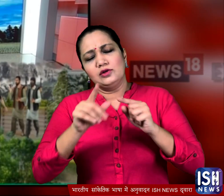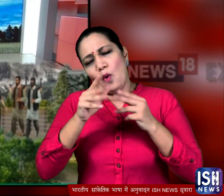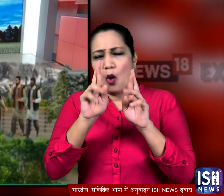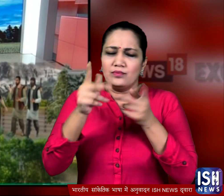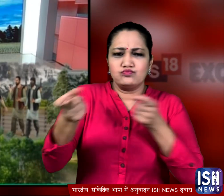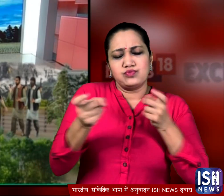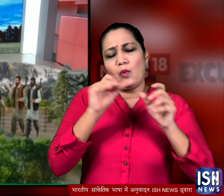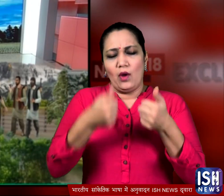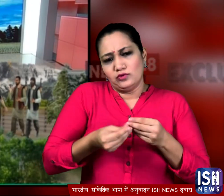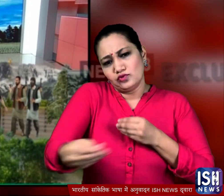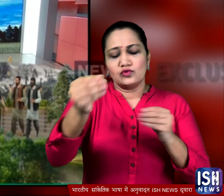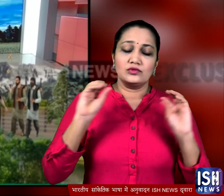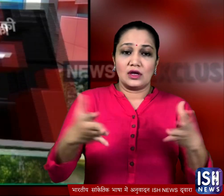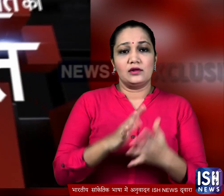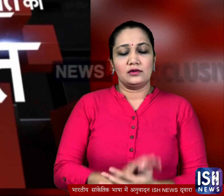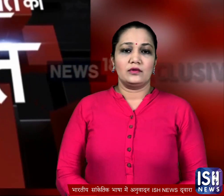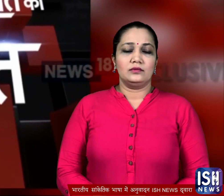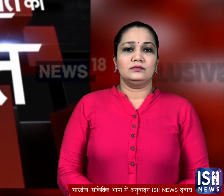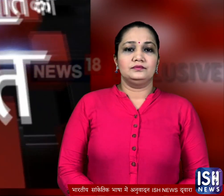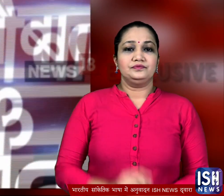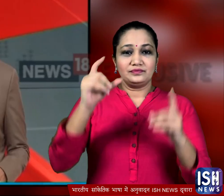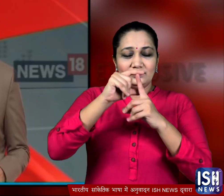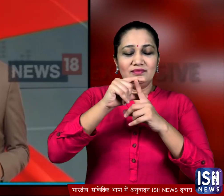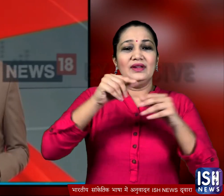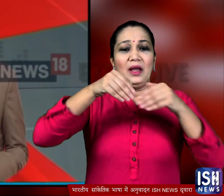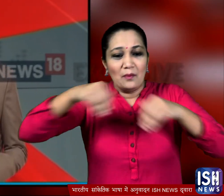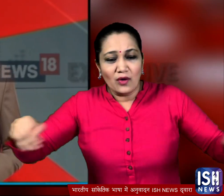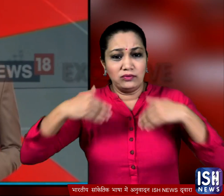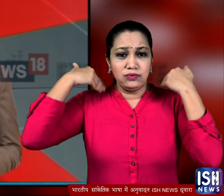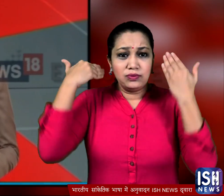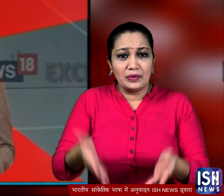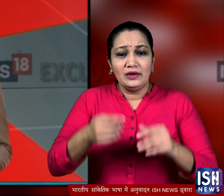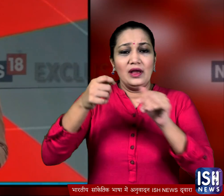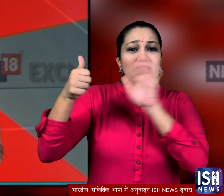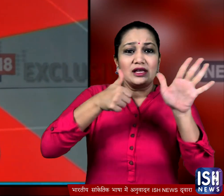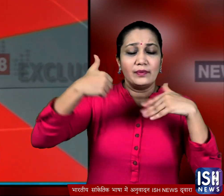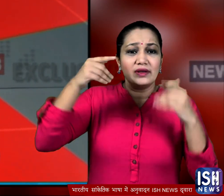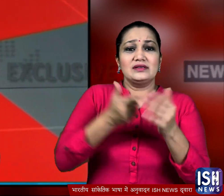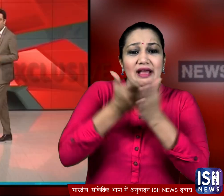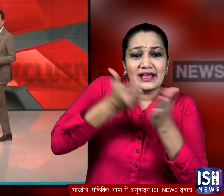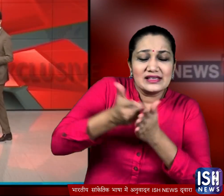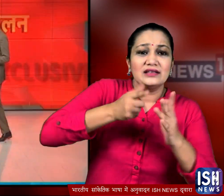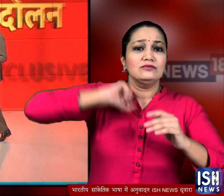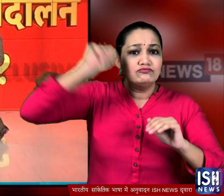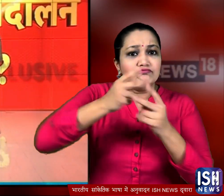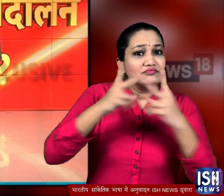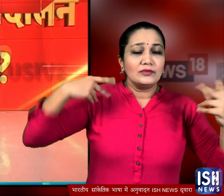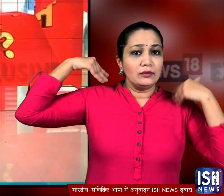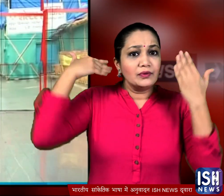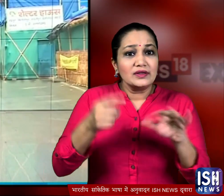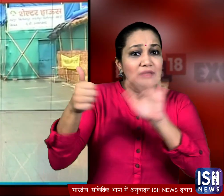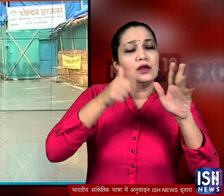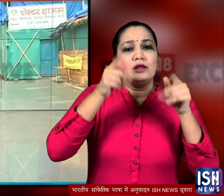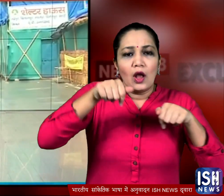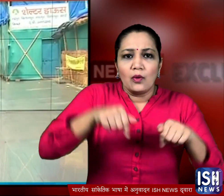पर लगाम लगाने के लिए कार्रवाई कर सकती है। दिल्ली की सीमाओं पर 6 महीने से डटे किसानों के आंदोलन पर भी कोरोना का असर पड़ता दिखने